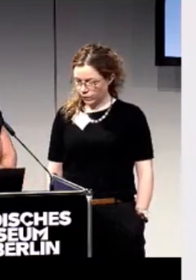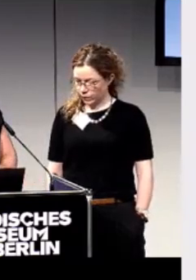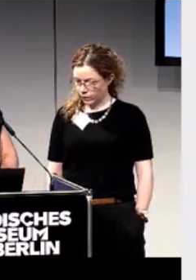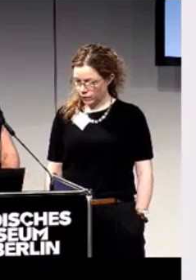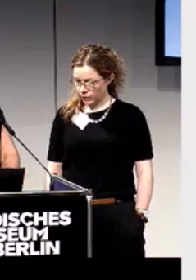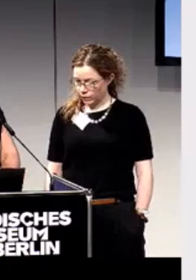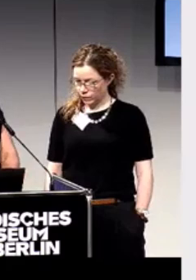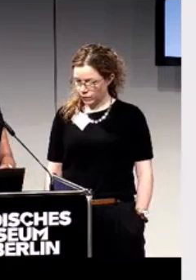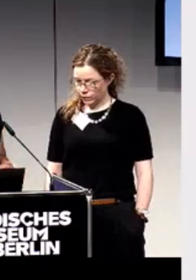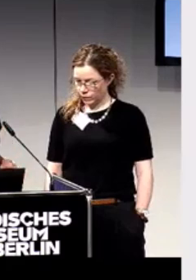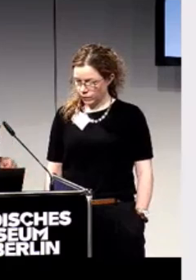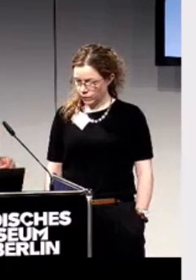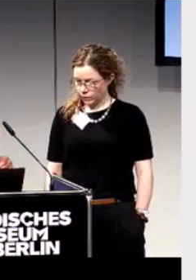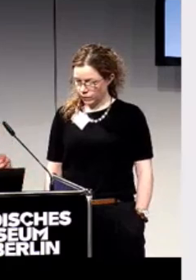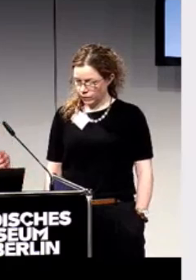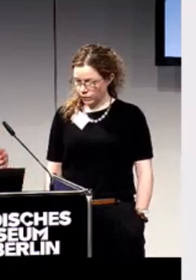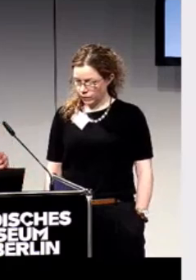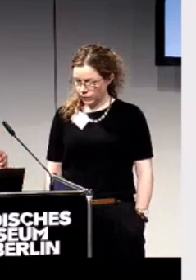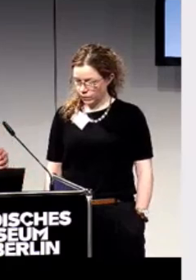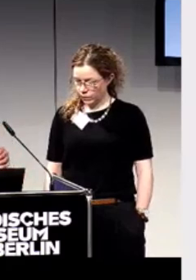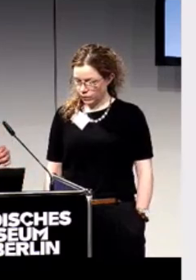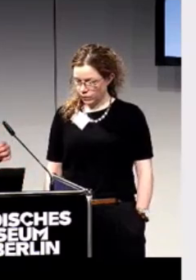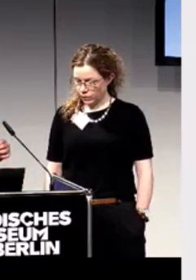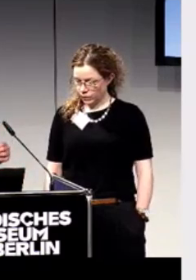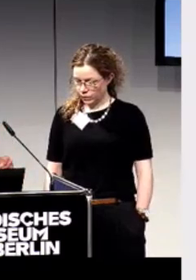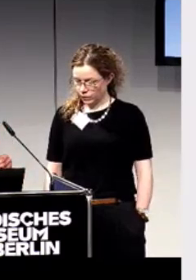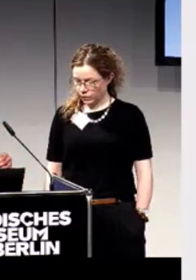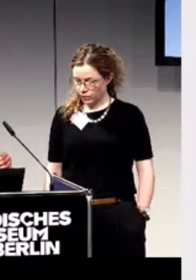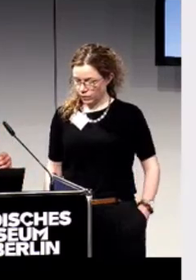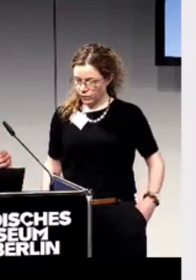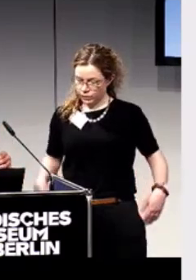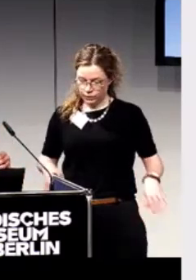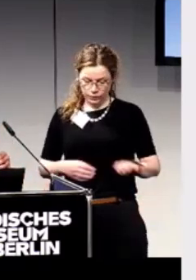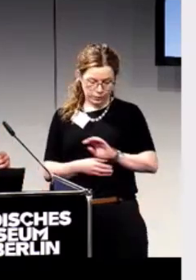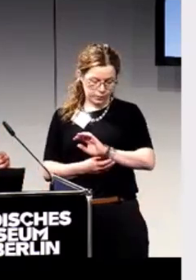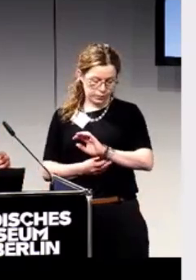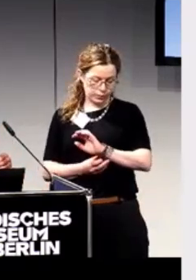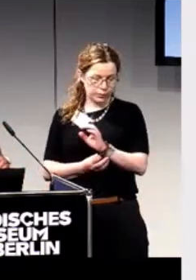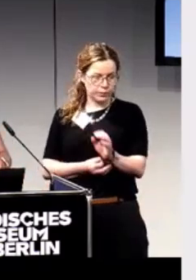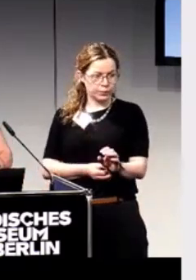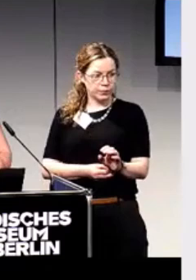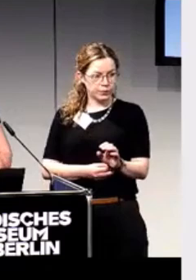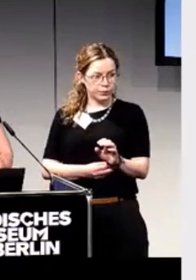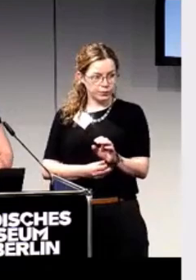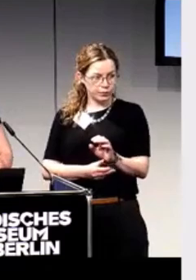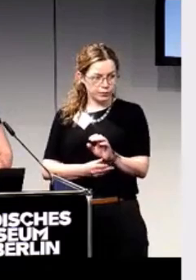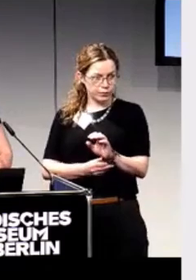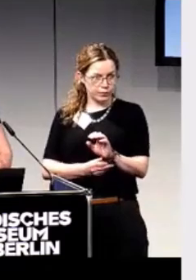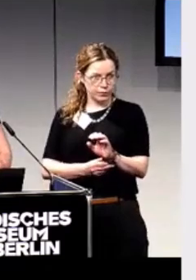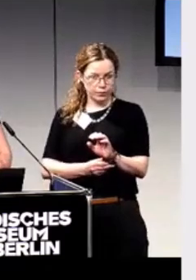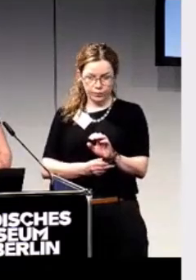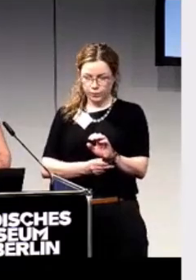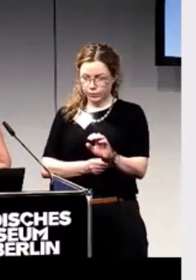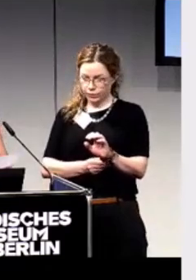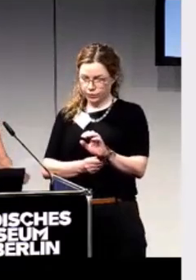Es geht dabei, um unterschiedliche Zugänge zu wissen, die Menschen einfach nutzen können.